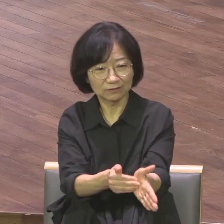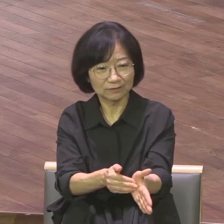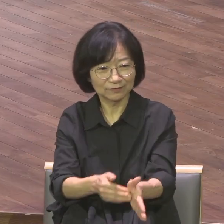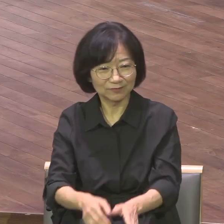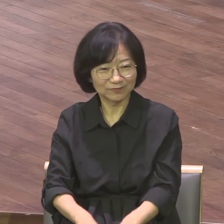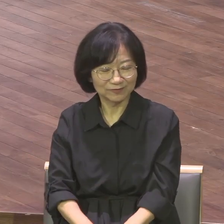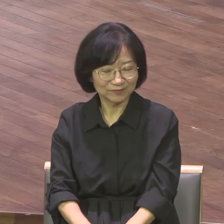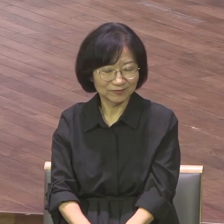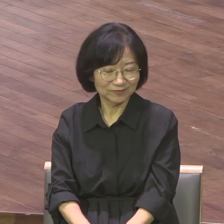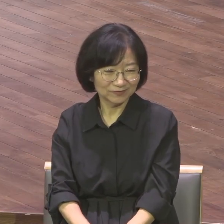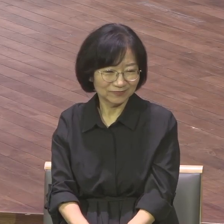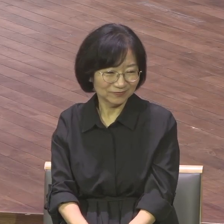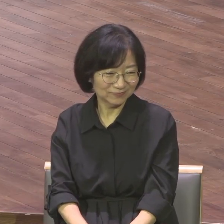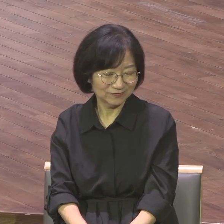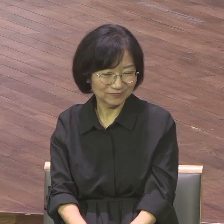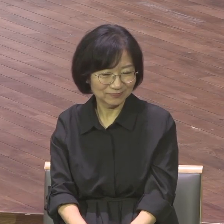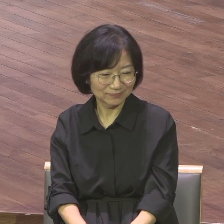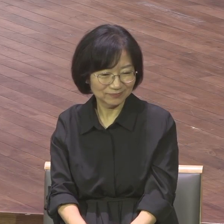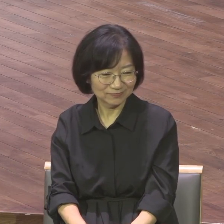이렇게